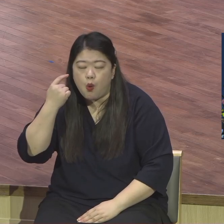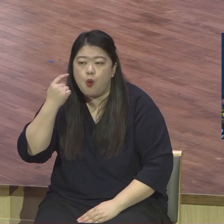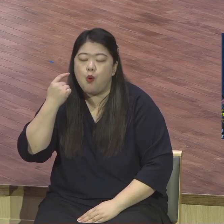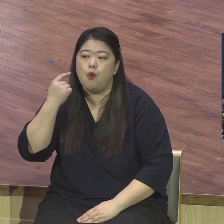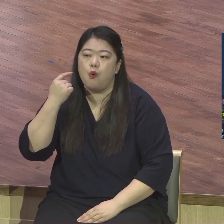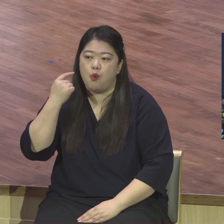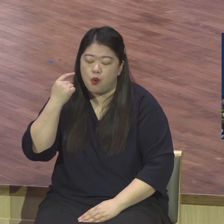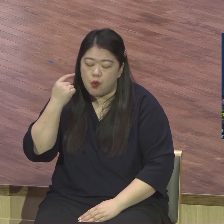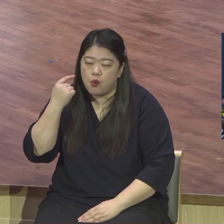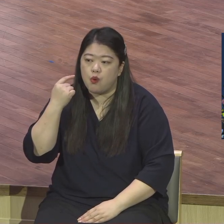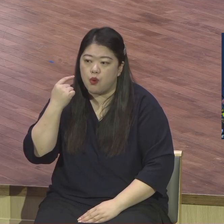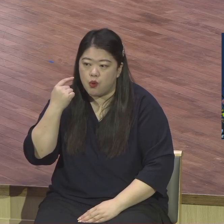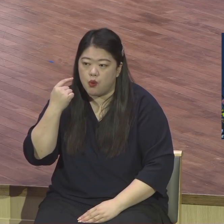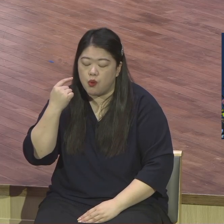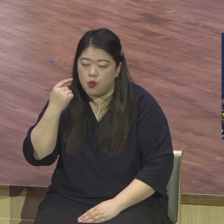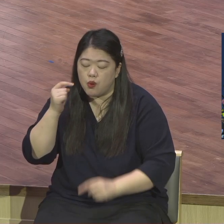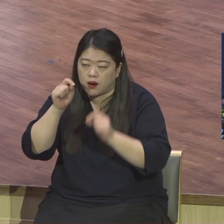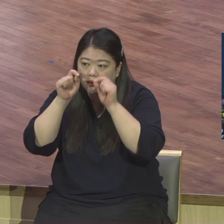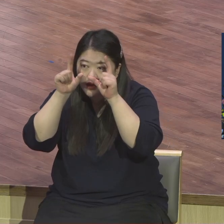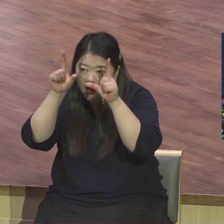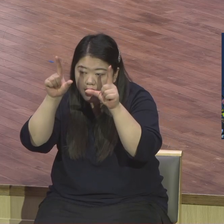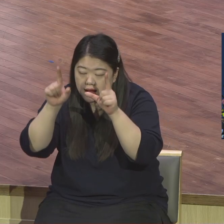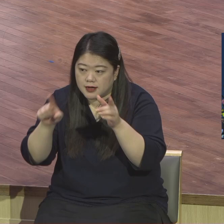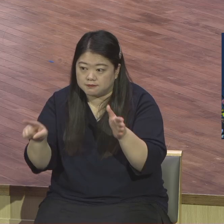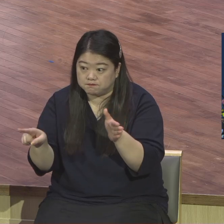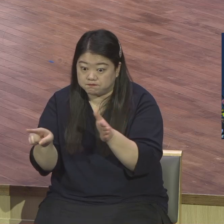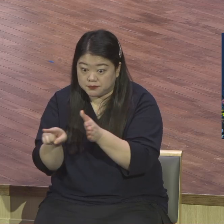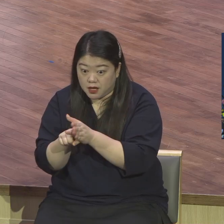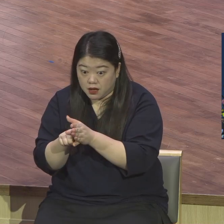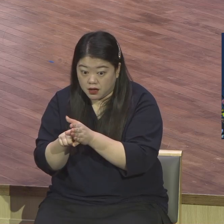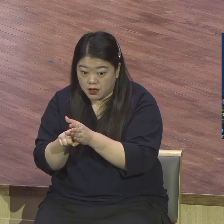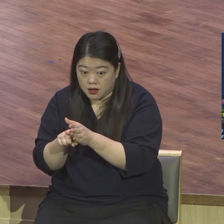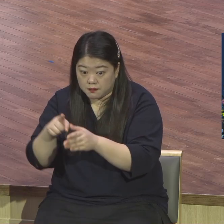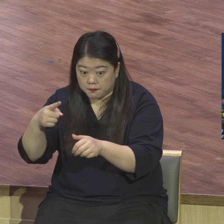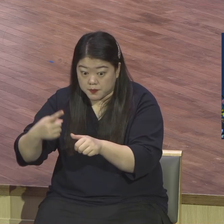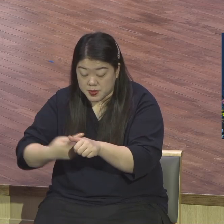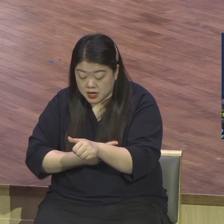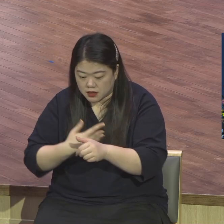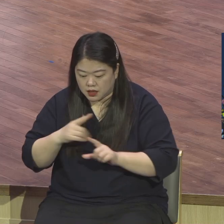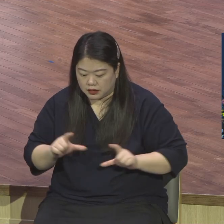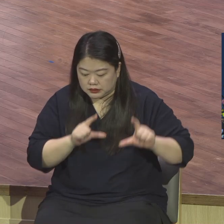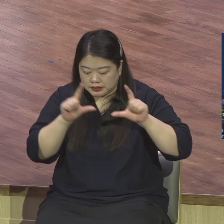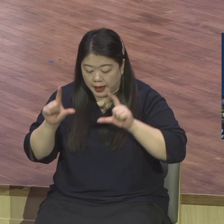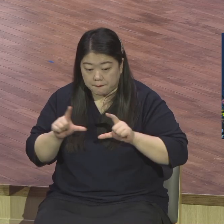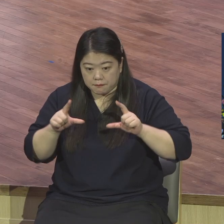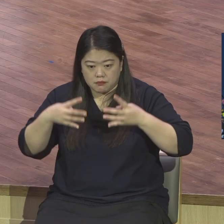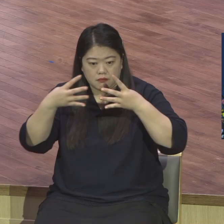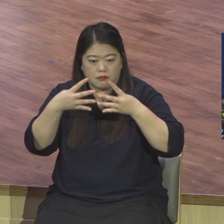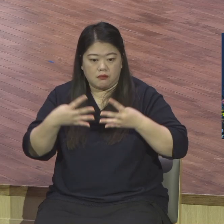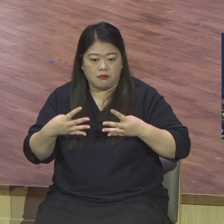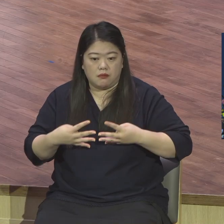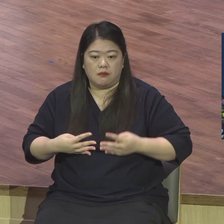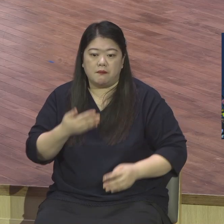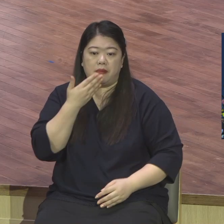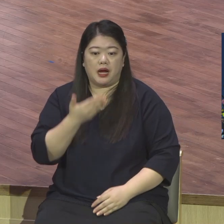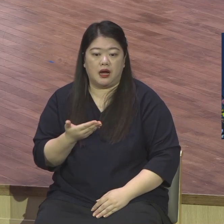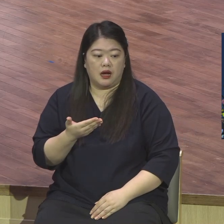축복이 여러분의 것이 됩니다. 그런데 믿음의 이